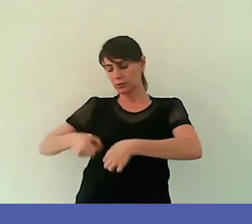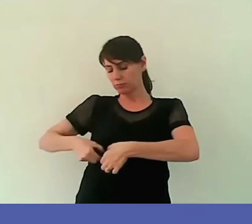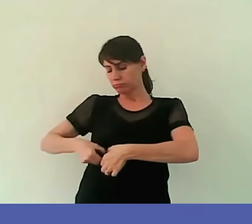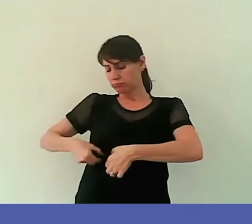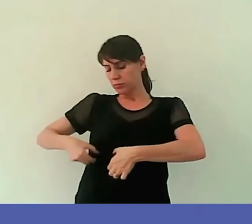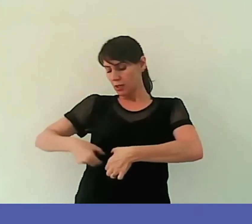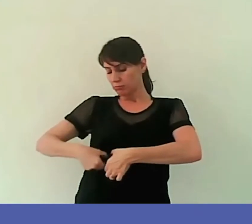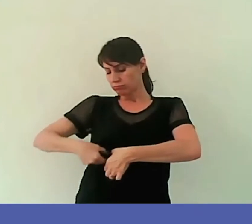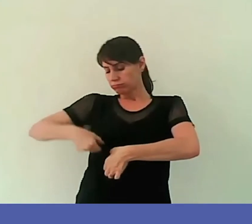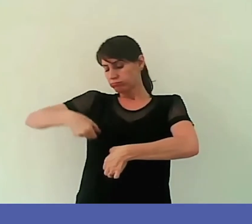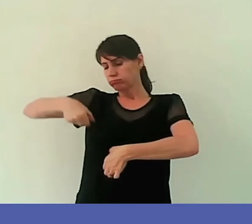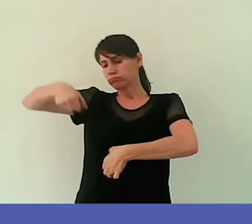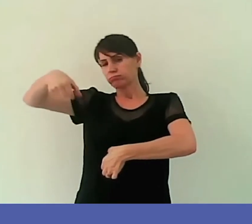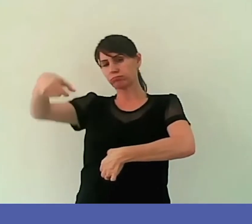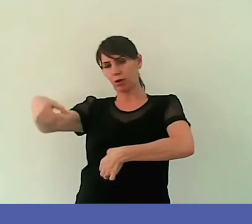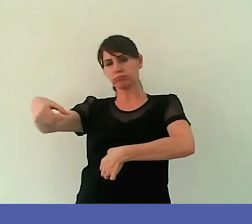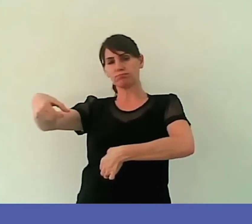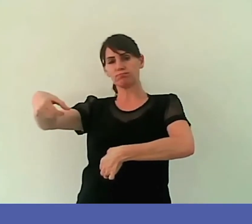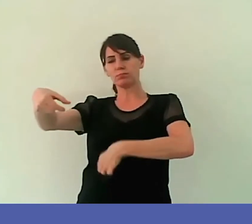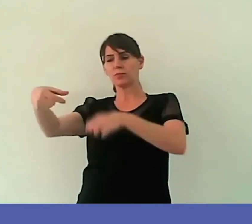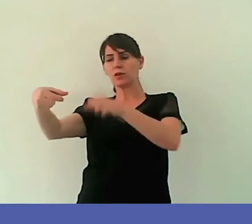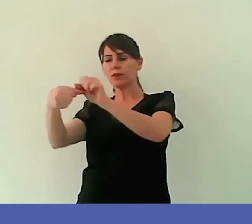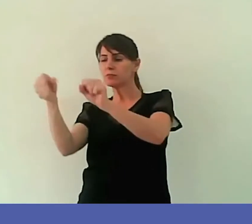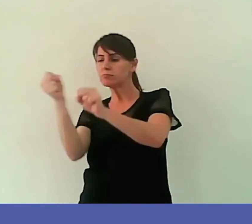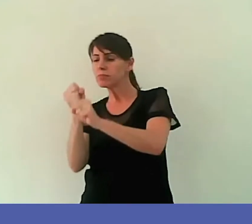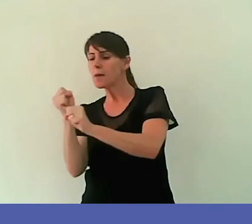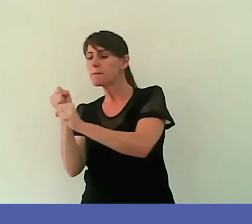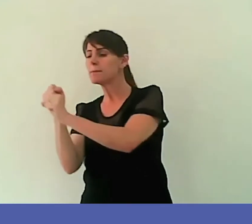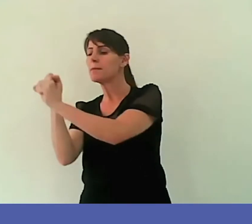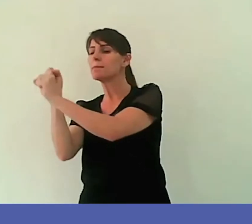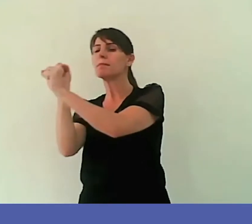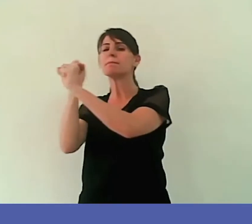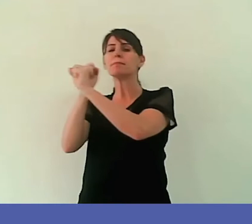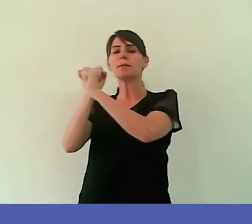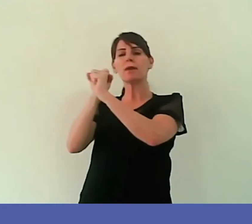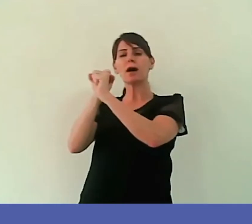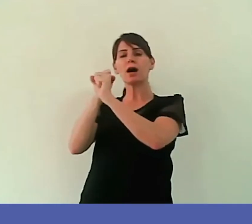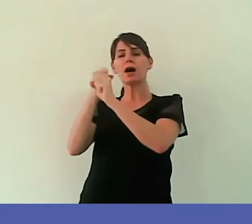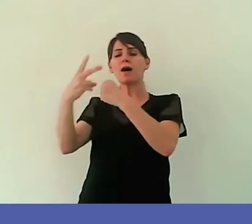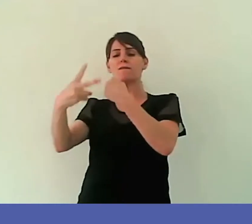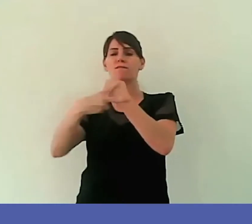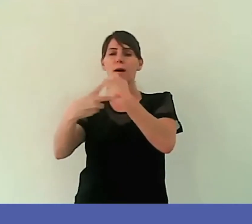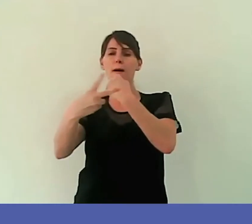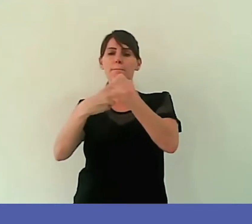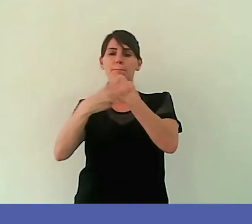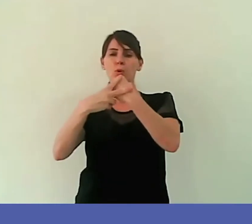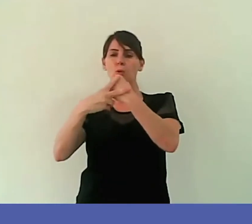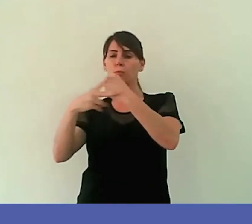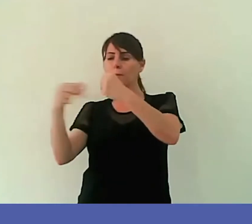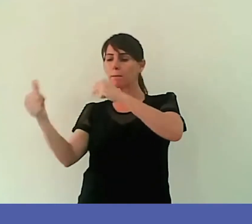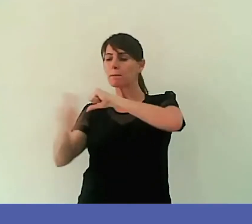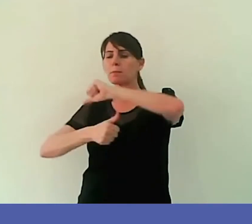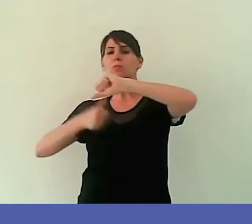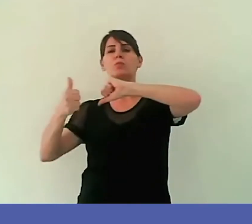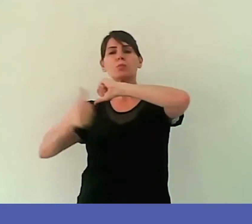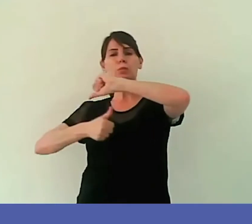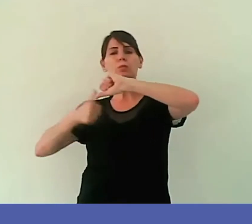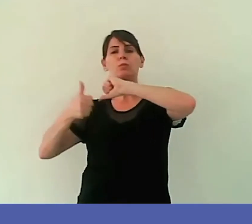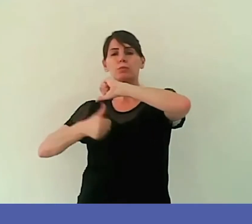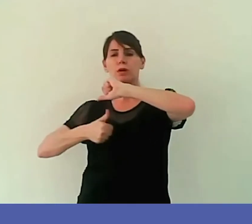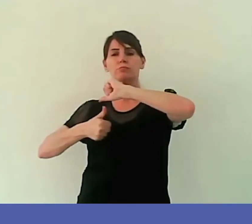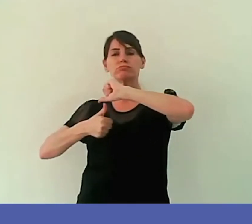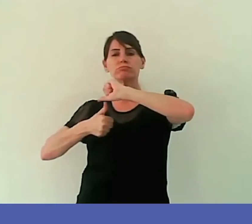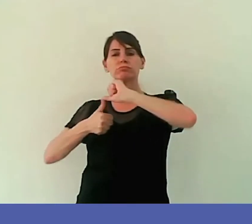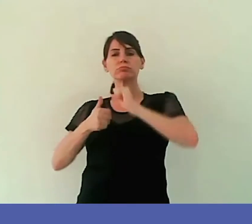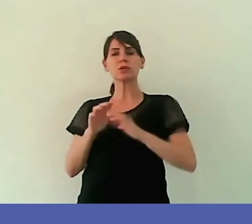a construiu. O verbo transformar aqui não